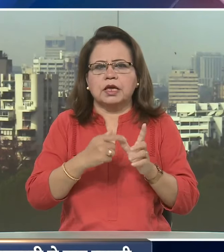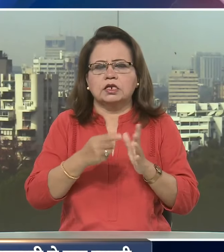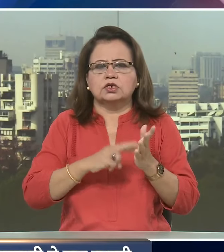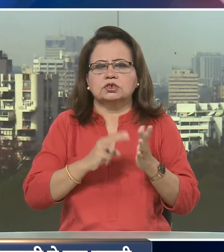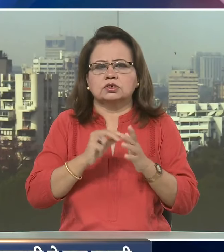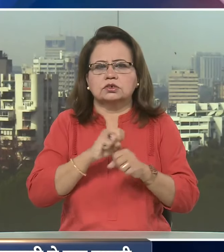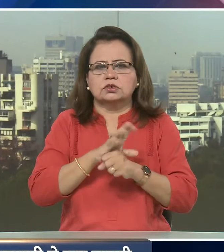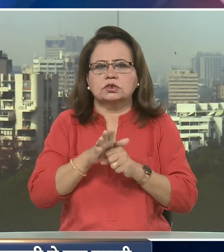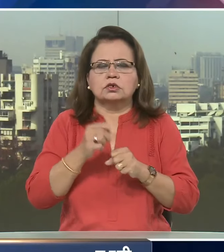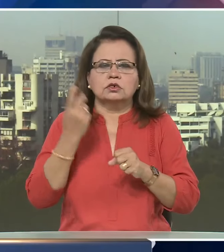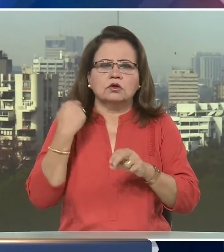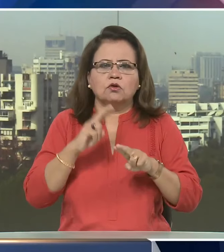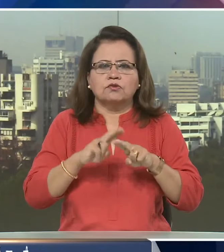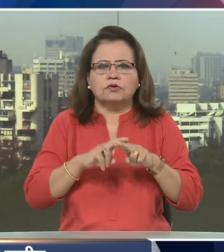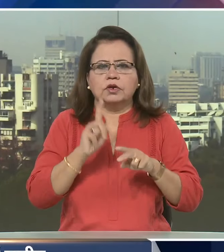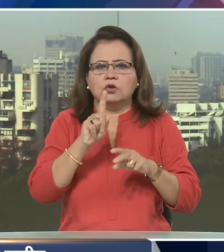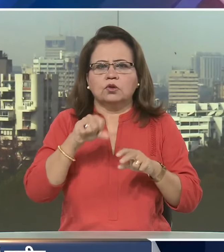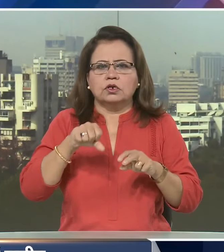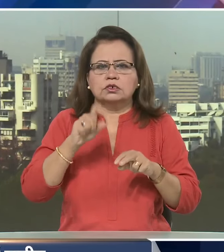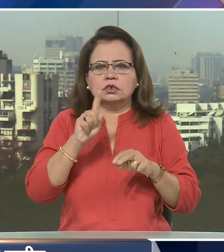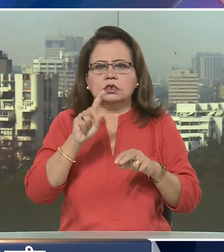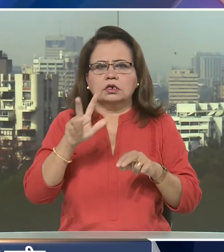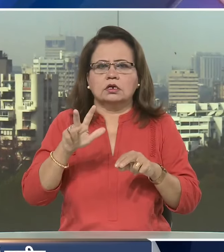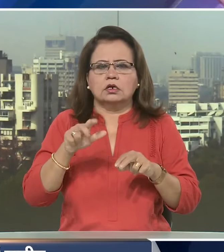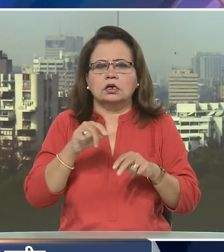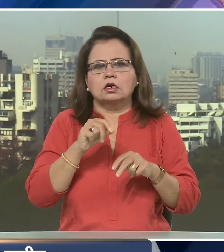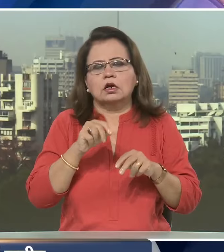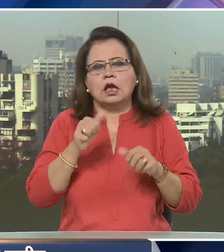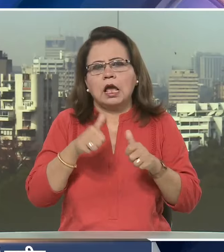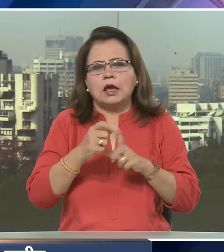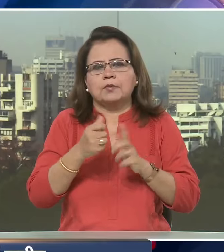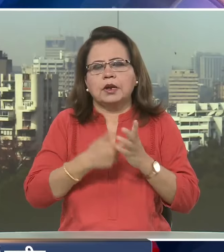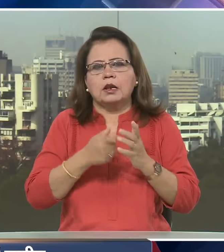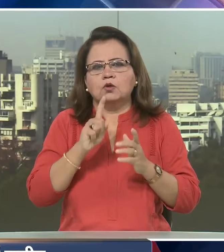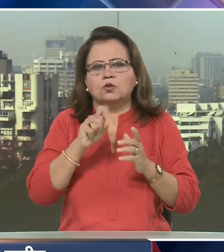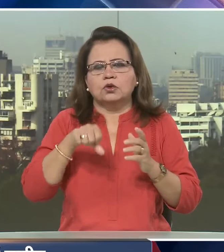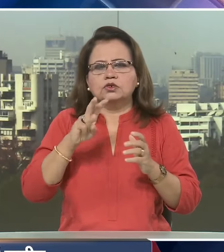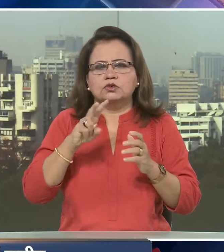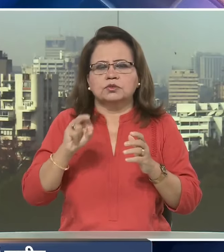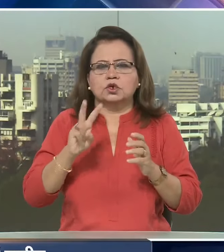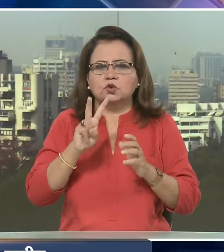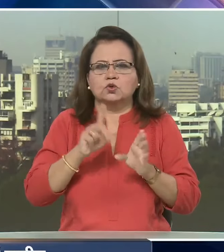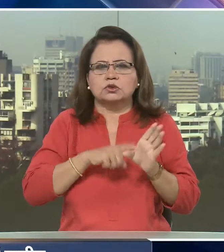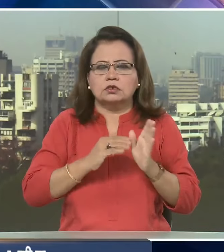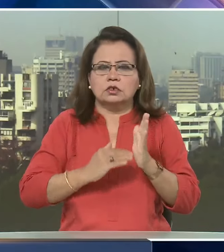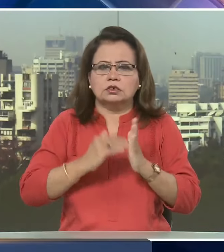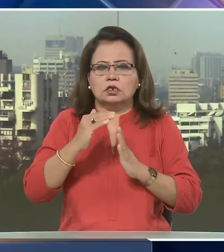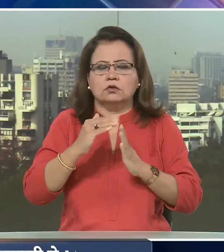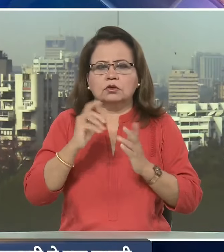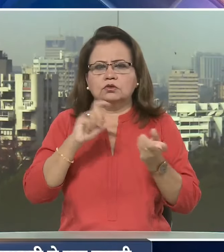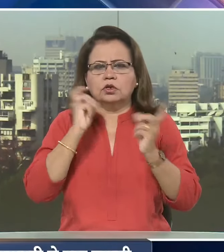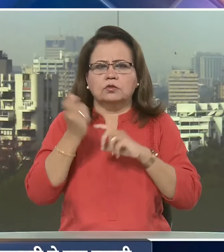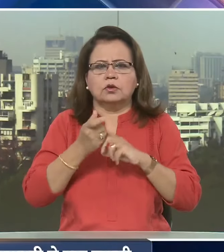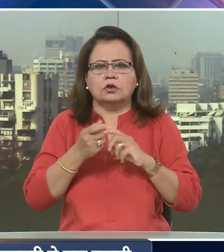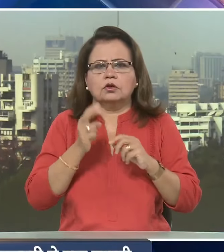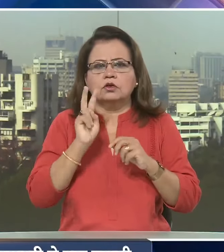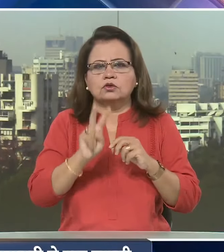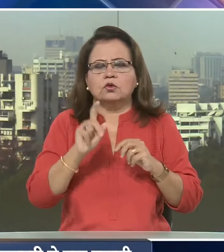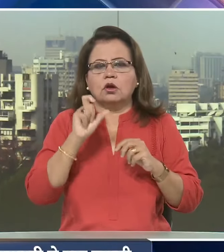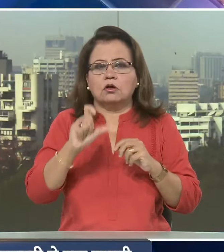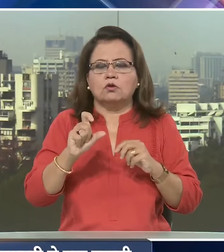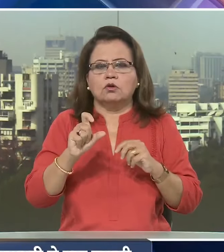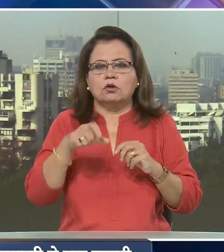चलते फरवरी 1918 से अप्रैल 1920 यानी 2 साल से ज्यादा वक्त में दुनिया भर में करीब 2 करोड़